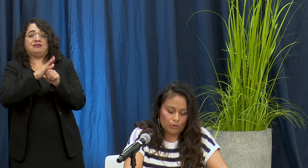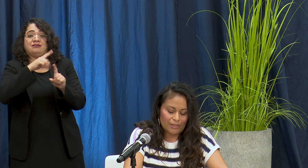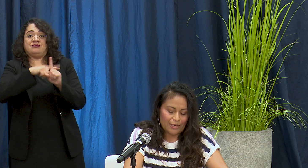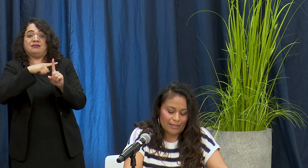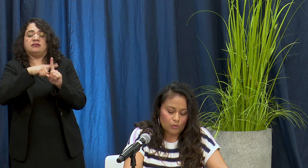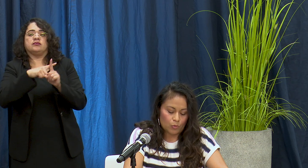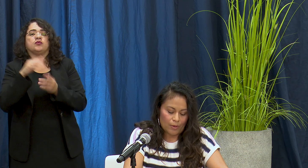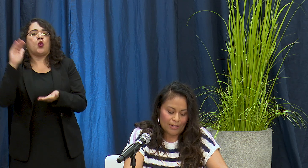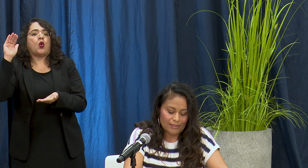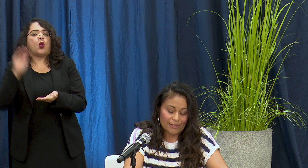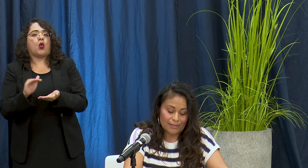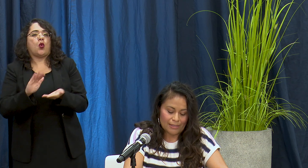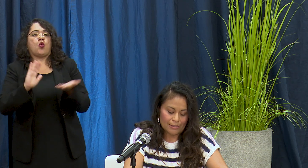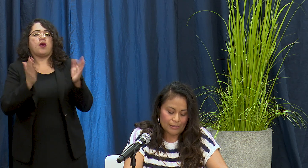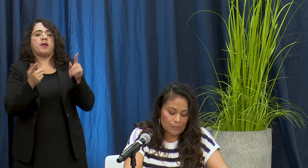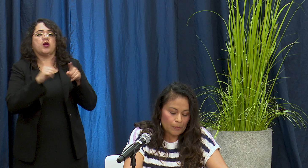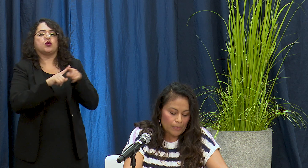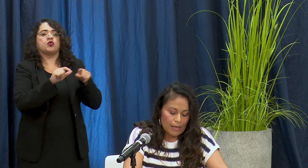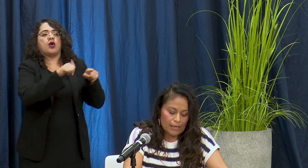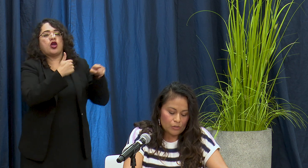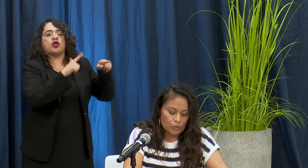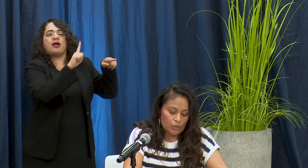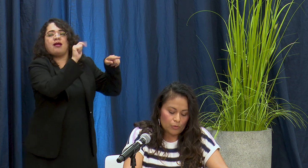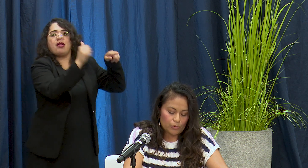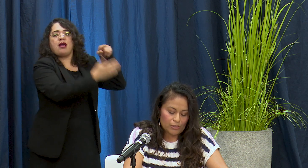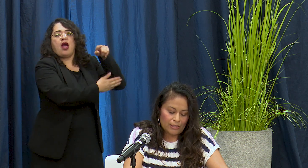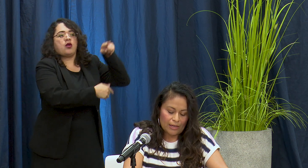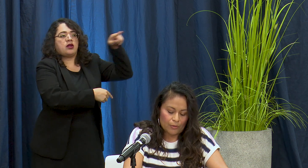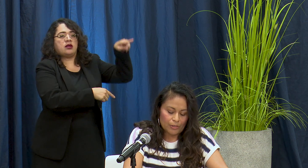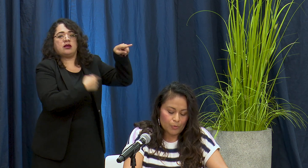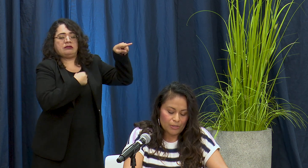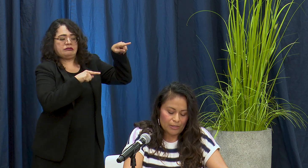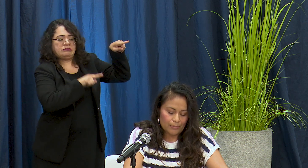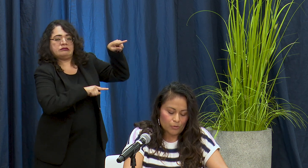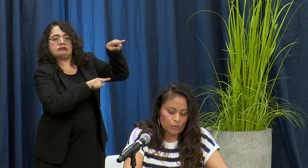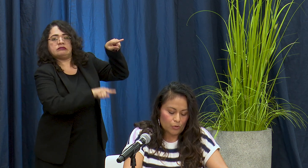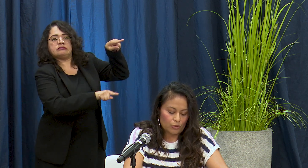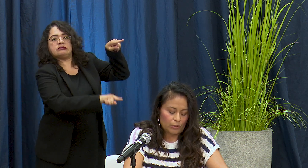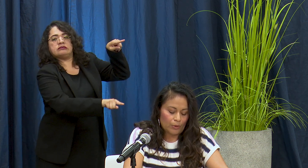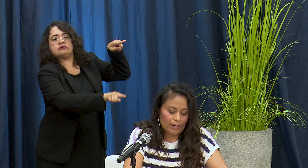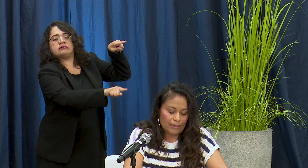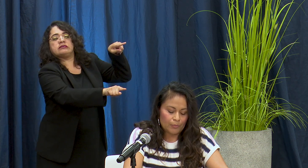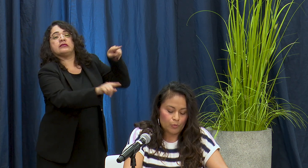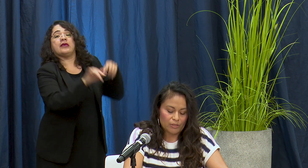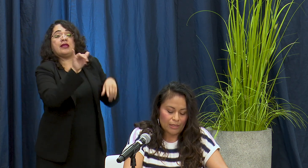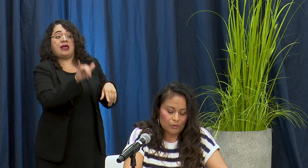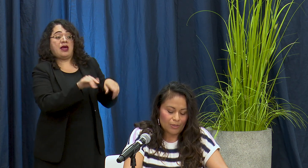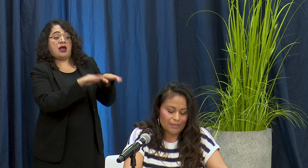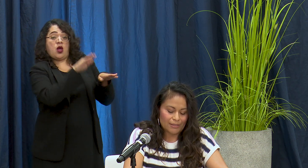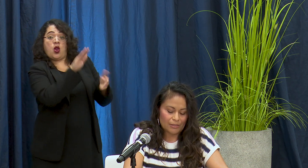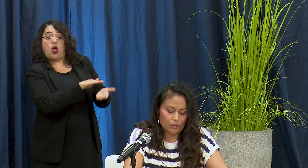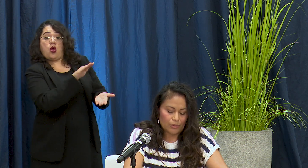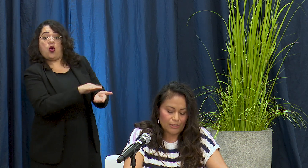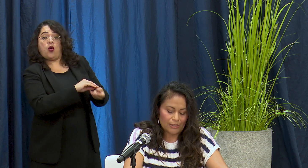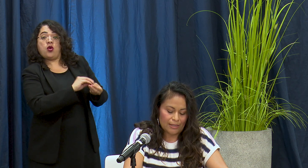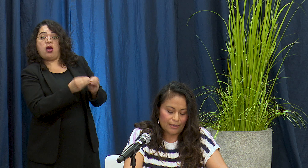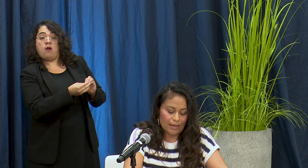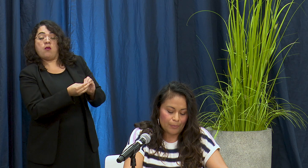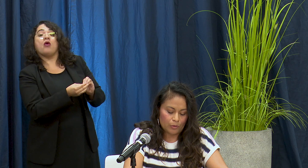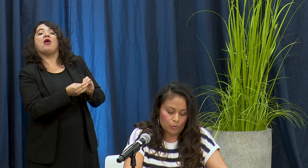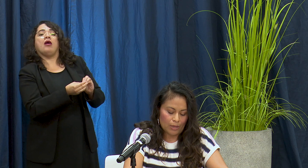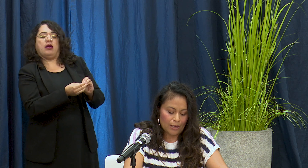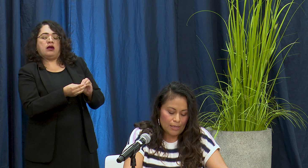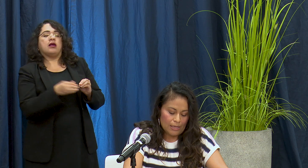en otras áreas urbanas densas. Esto y otros indicadores positivos continuarán impulsando las decisiones